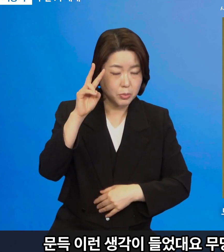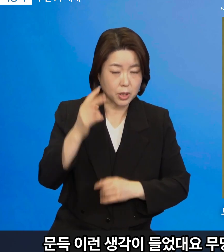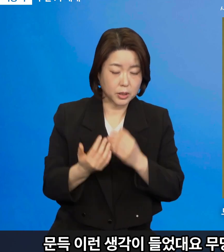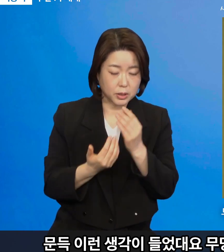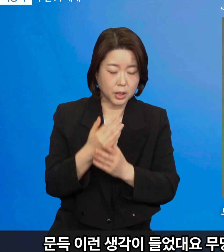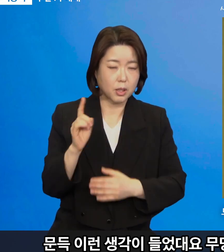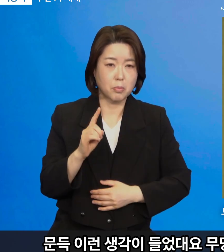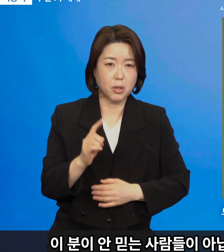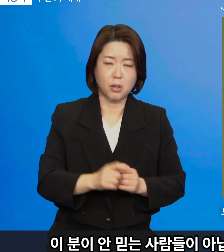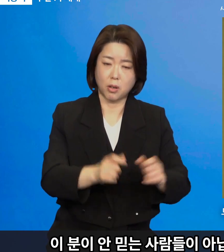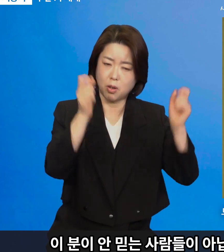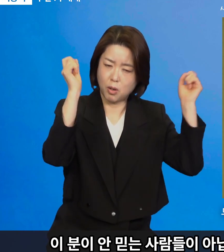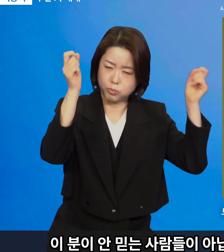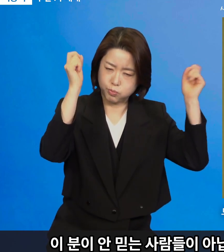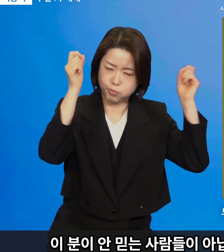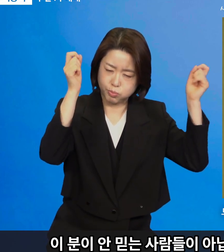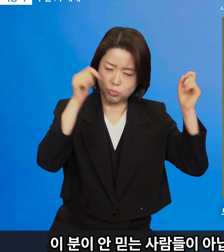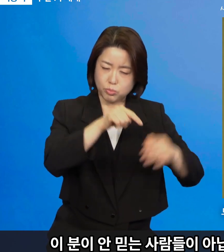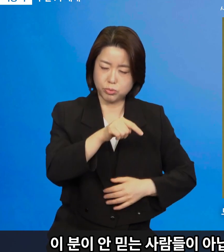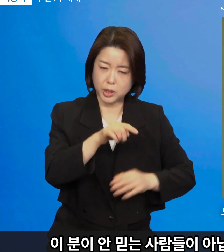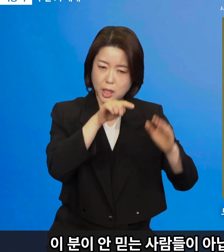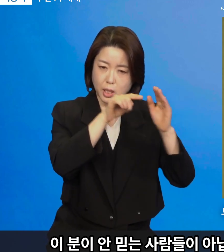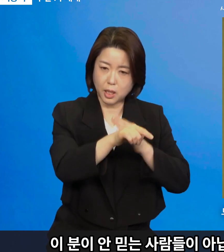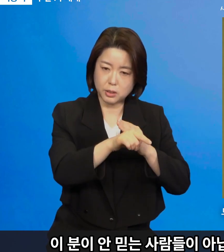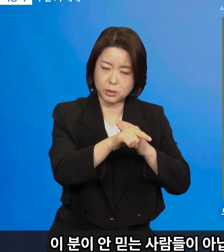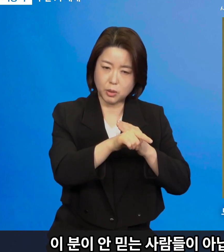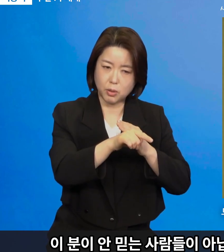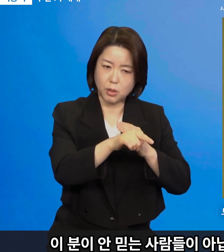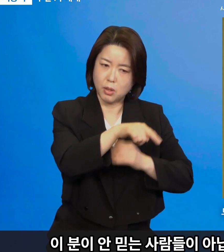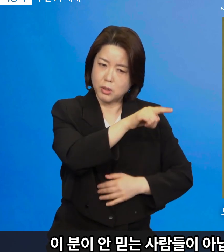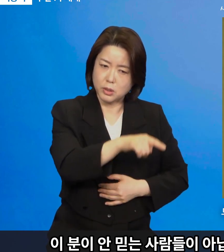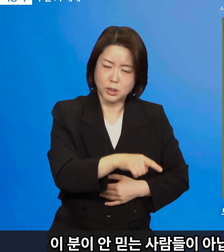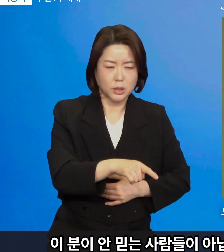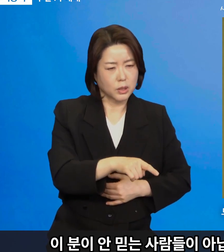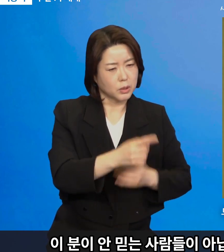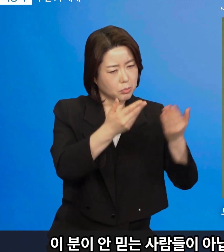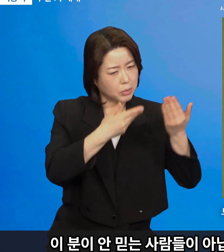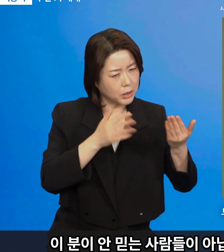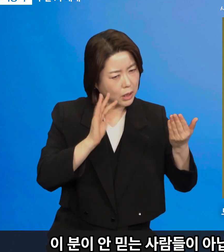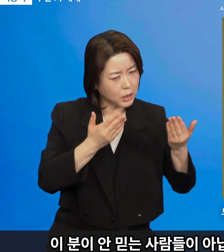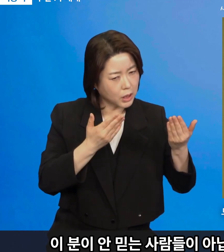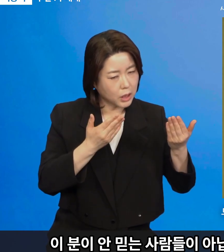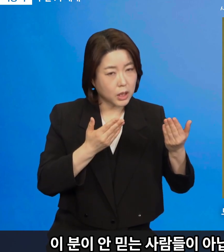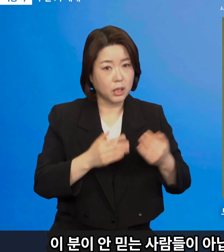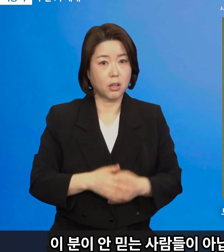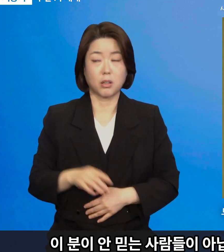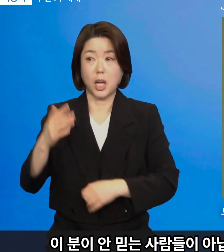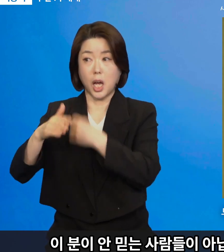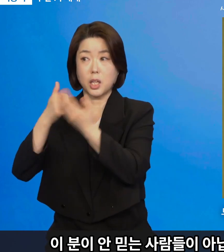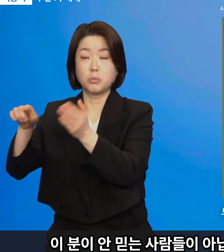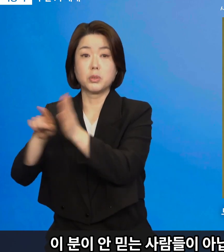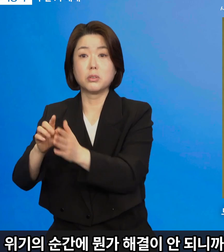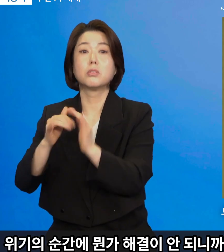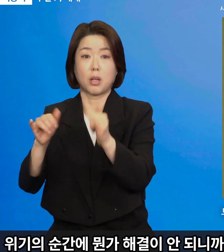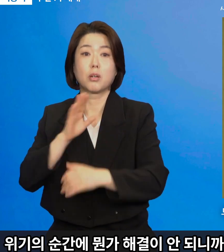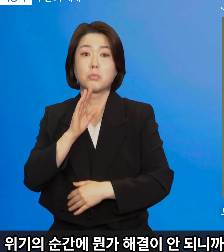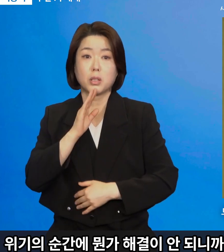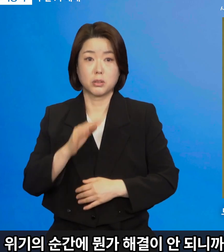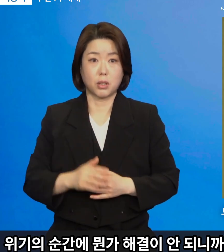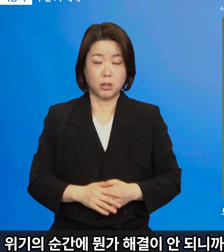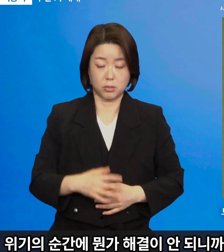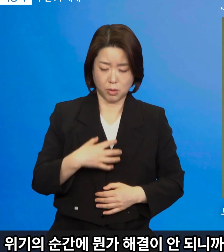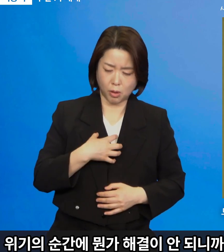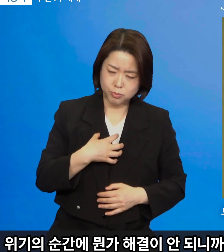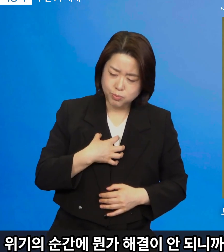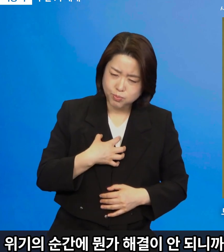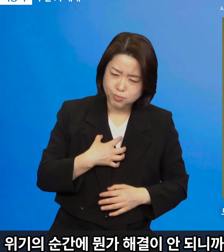받아야 되나? 자, 이분이 안 믿는 사람들이 아닙니다. 하나님 믿는 사람들인데 위기의 순간에